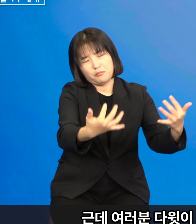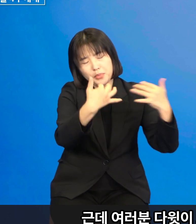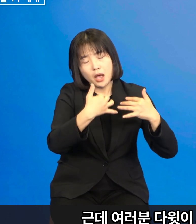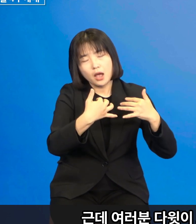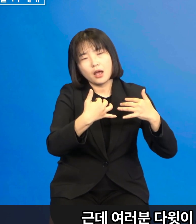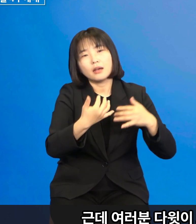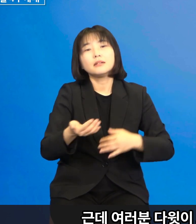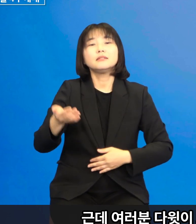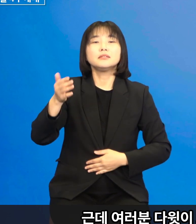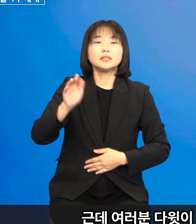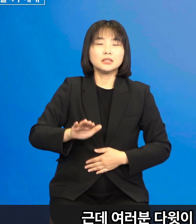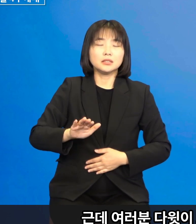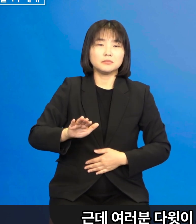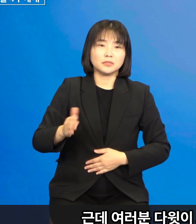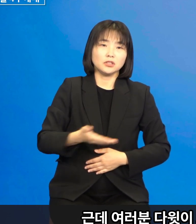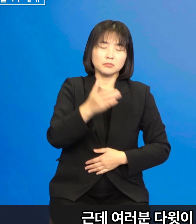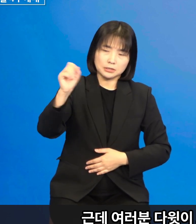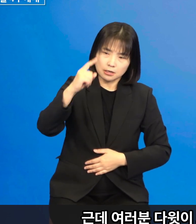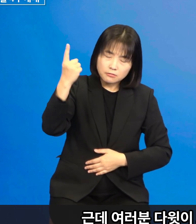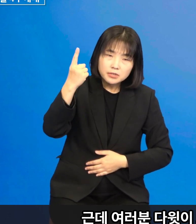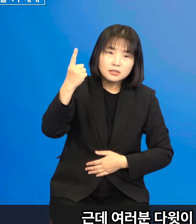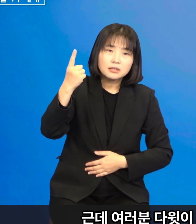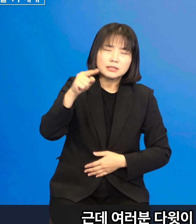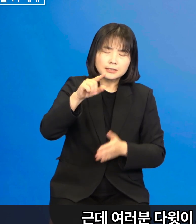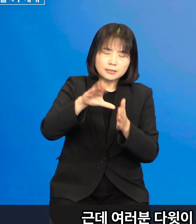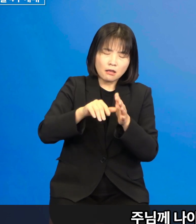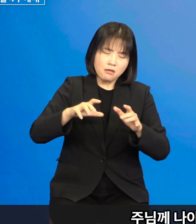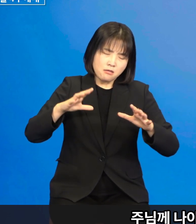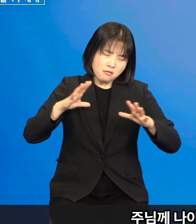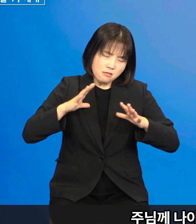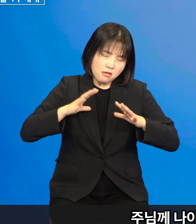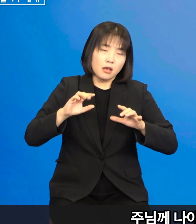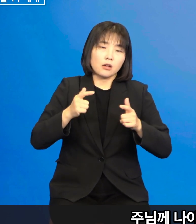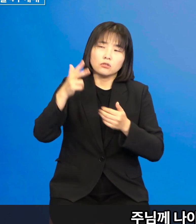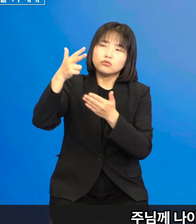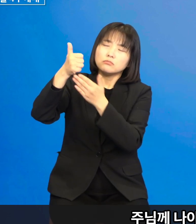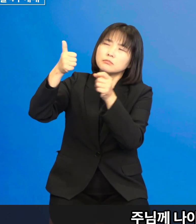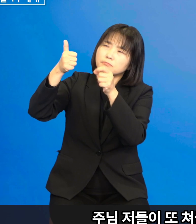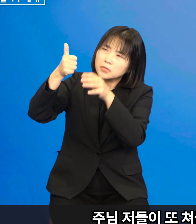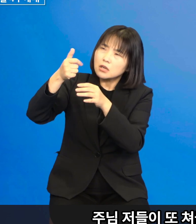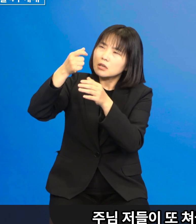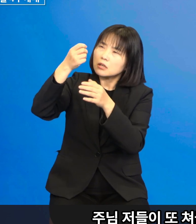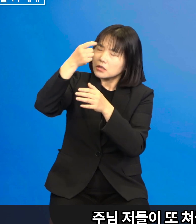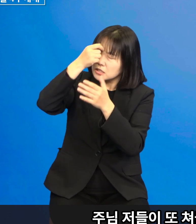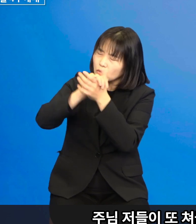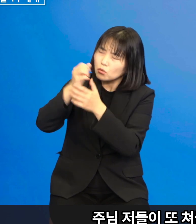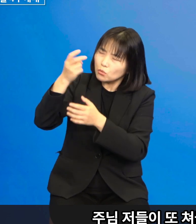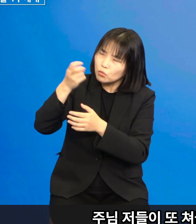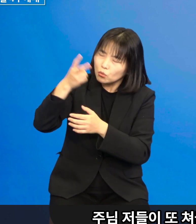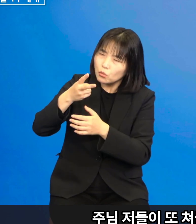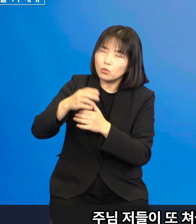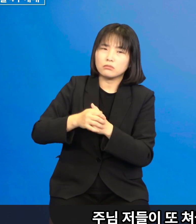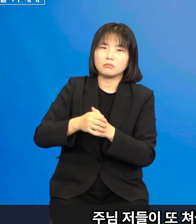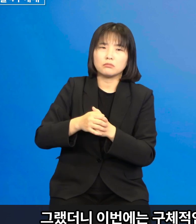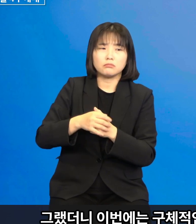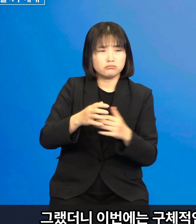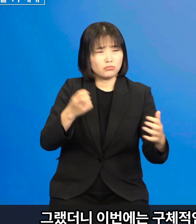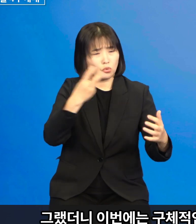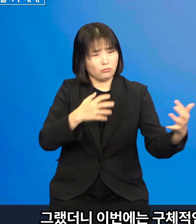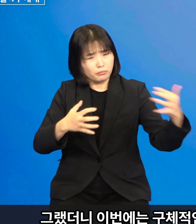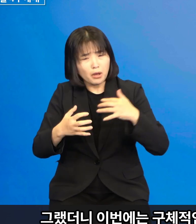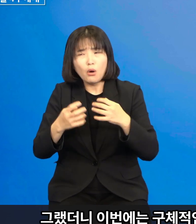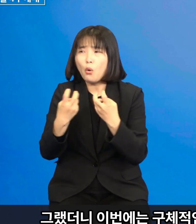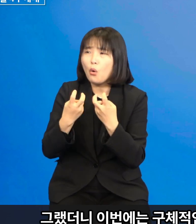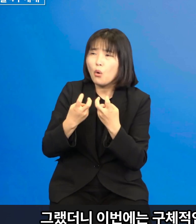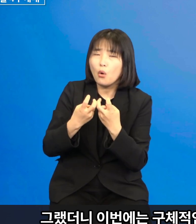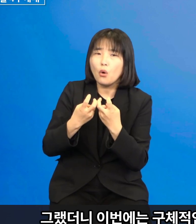여러분, 다윗이 그때마다 두려워하지 않고 주님께 나아가서 또 기도해요. 주님, 저들이 또 쳐들어왔는데 어떡합니까? 그랬더니